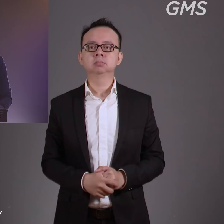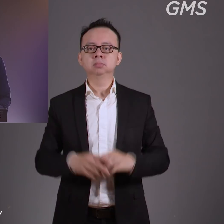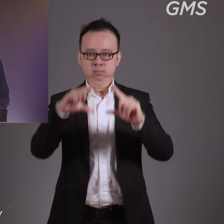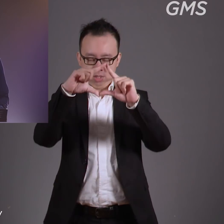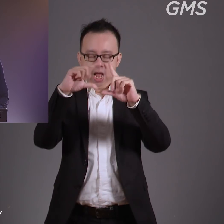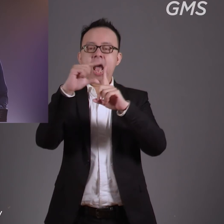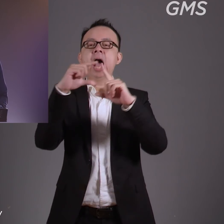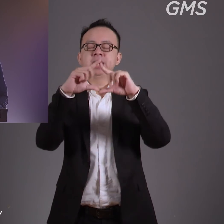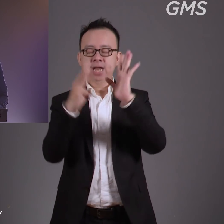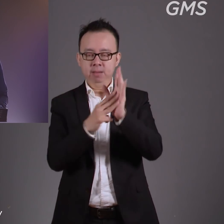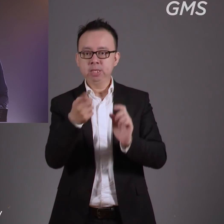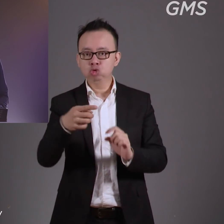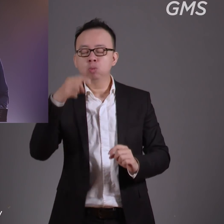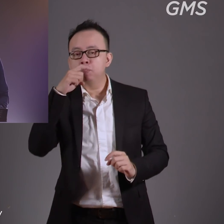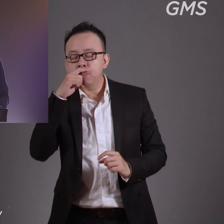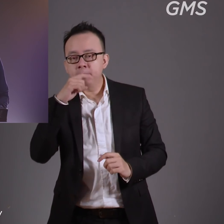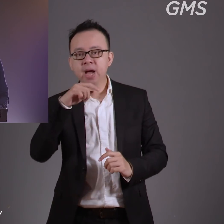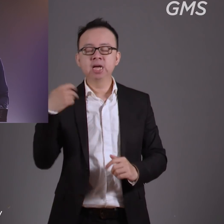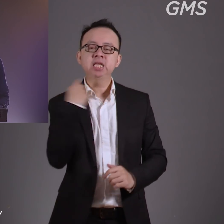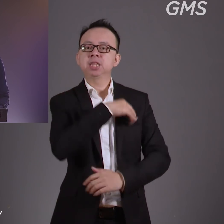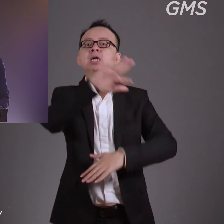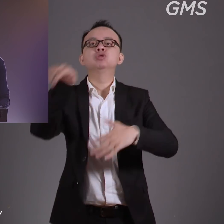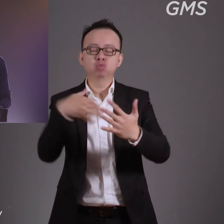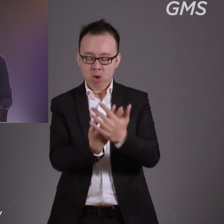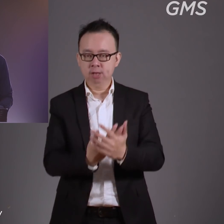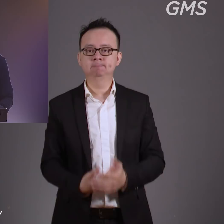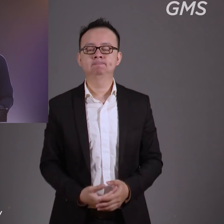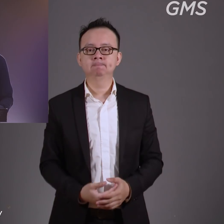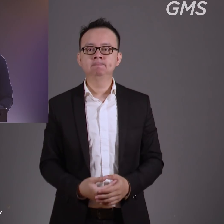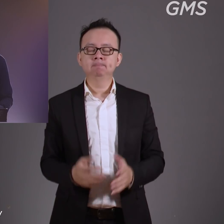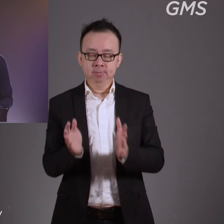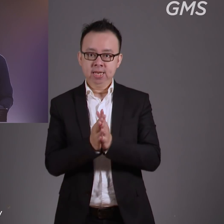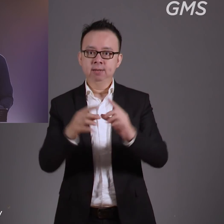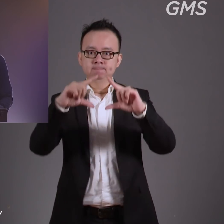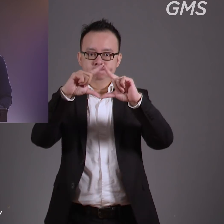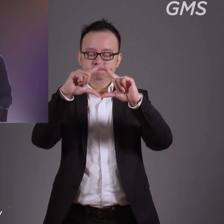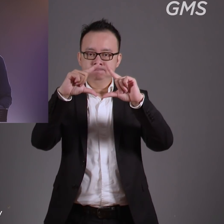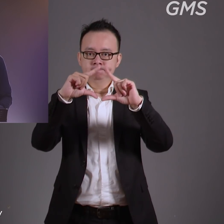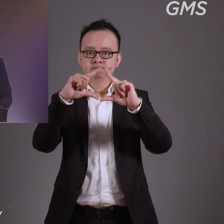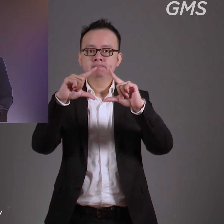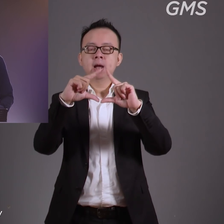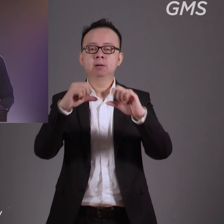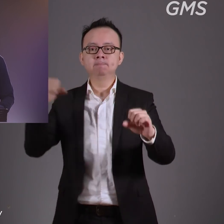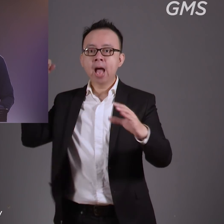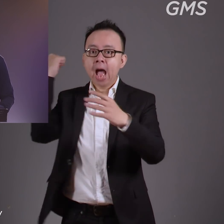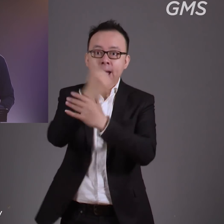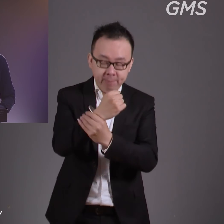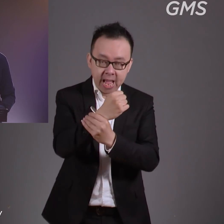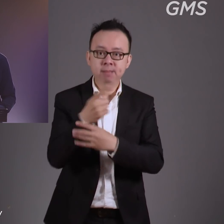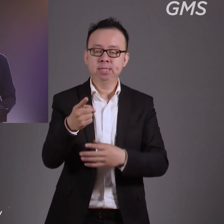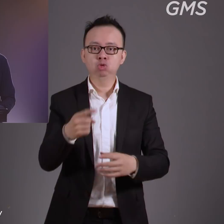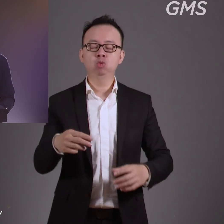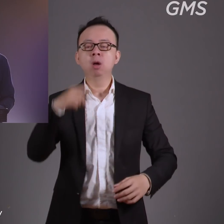kita, jasmani maksudnya. Abraham adalah bapak iman kita. Semuanya itu melalui Yesus satu-satunya